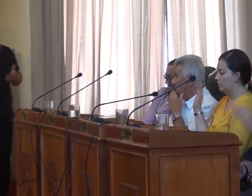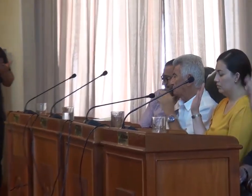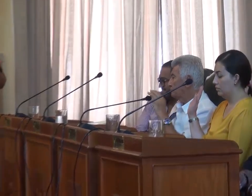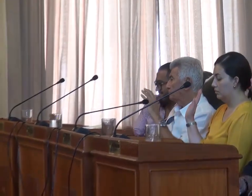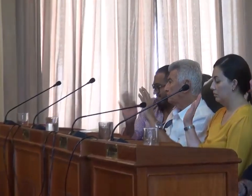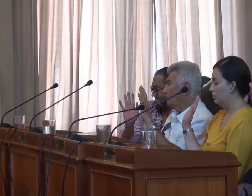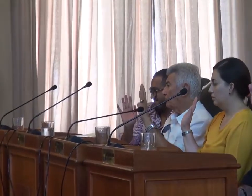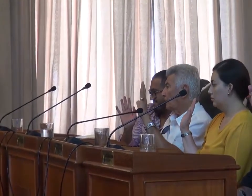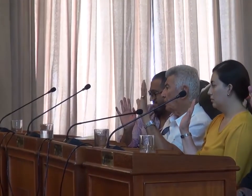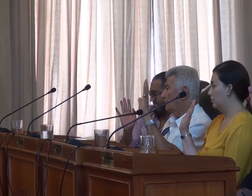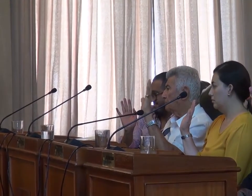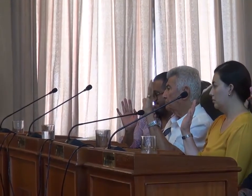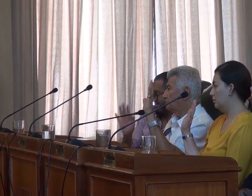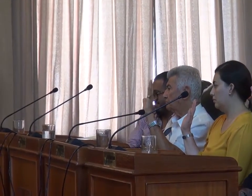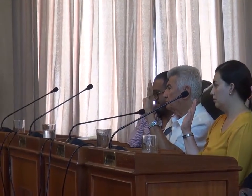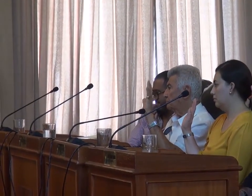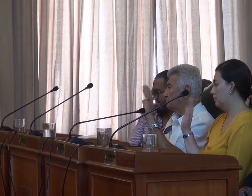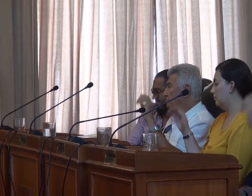mano.